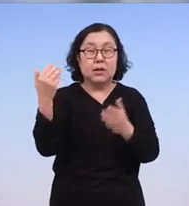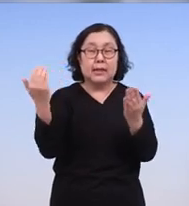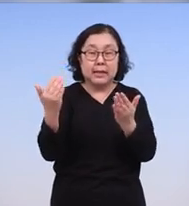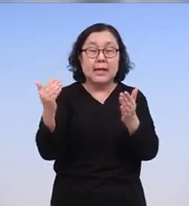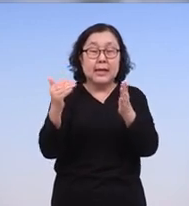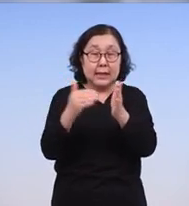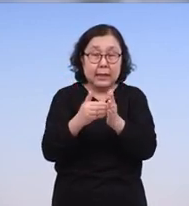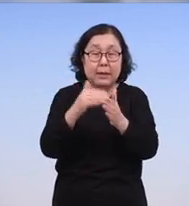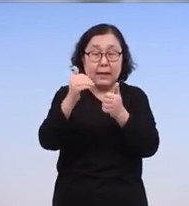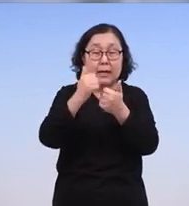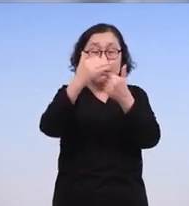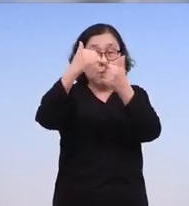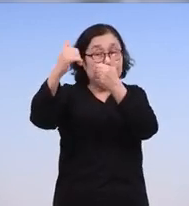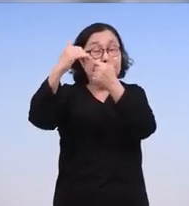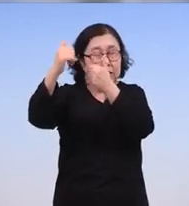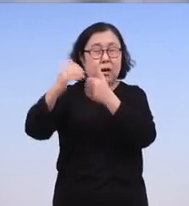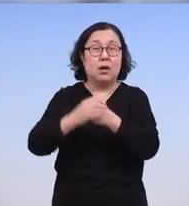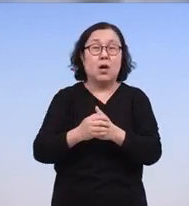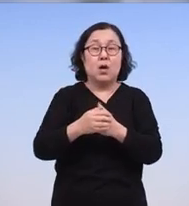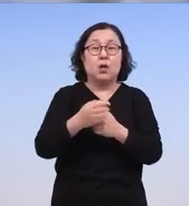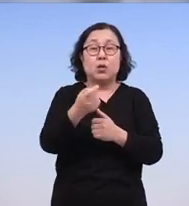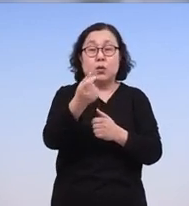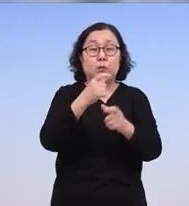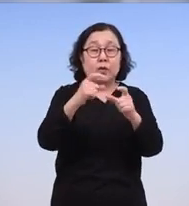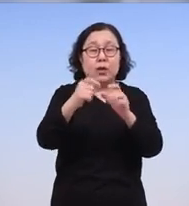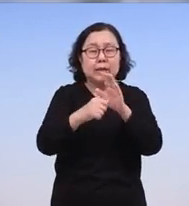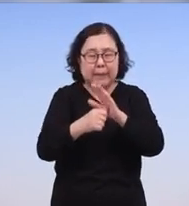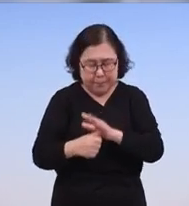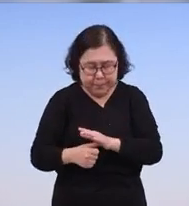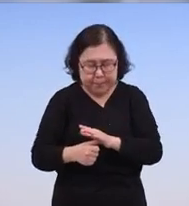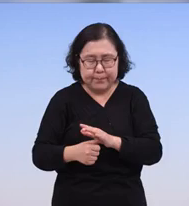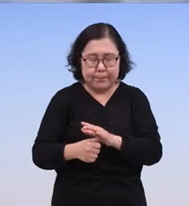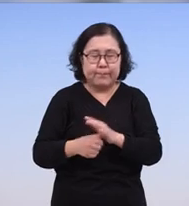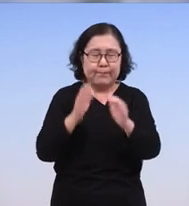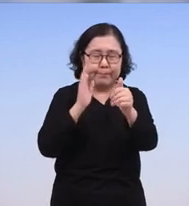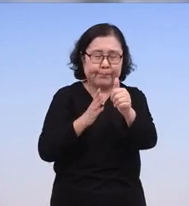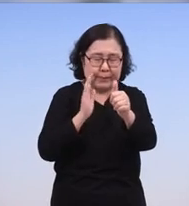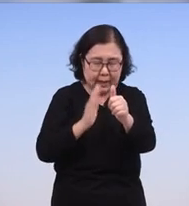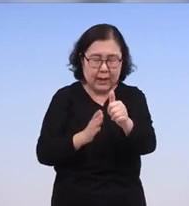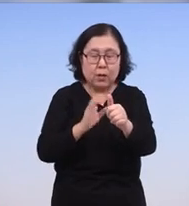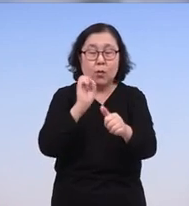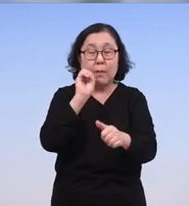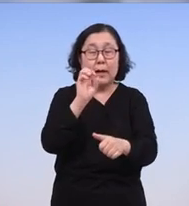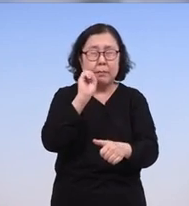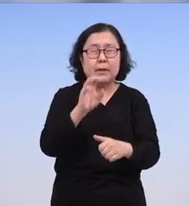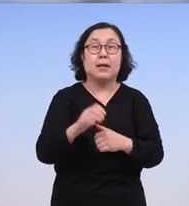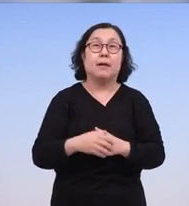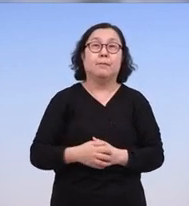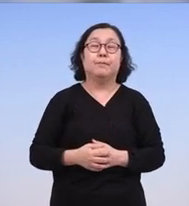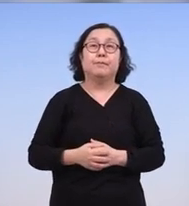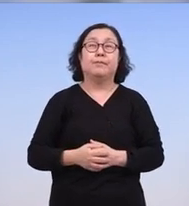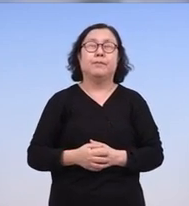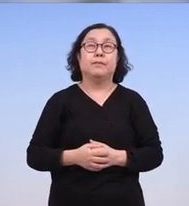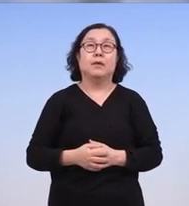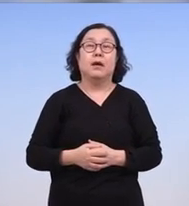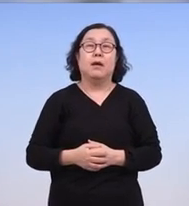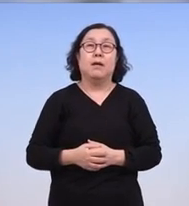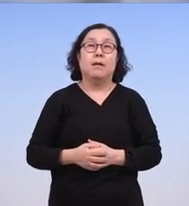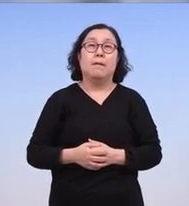이 역할 끝나면 하나님이 불러가신다, 좀 더 참으면서 나아가자, 그런 이야기를 해요.